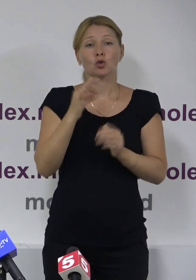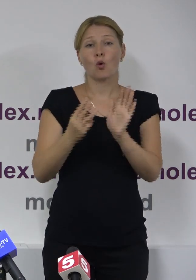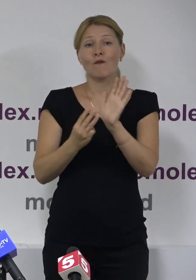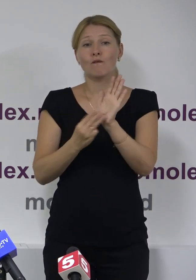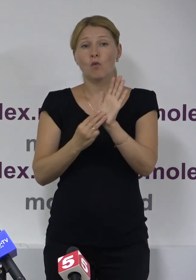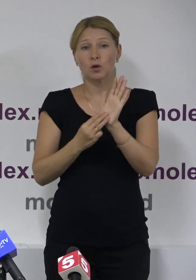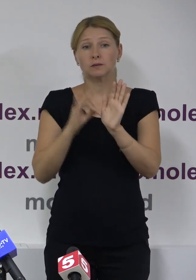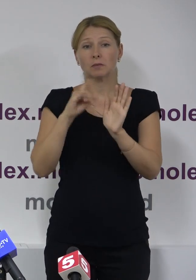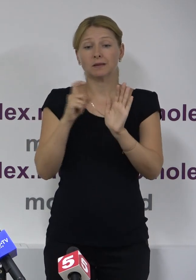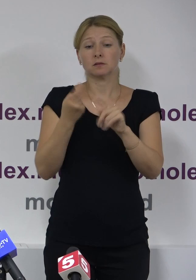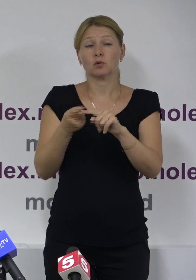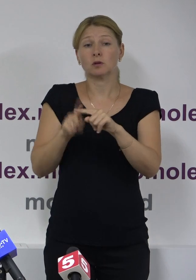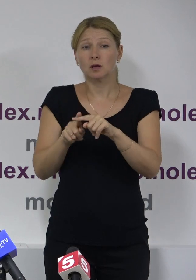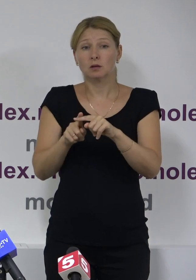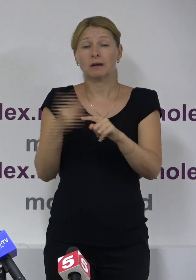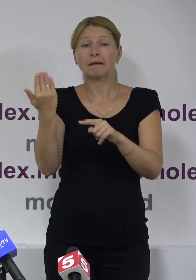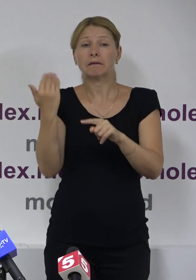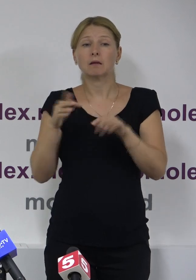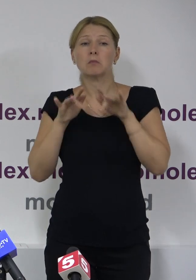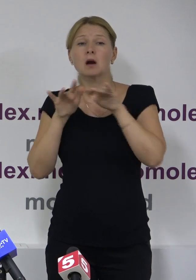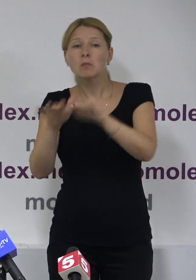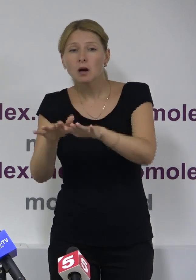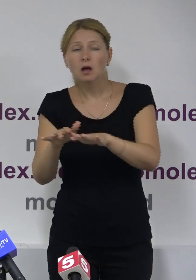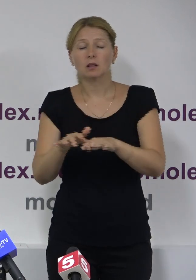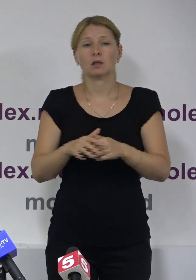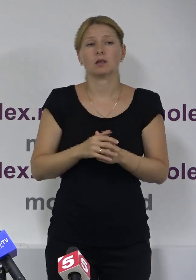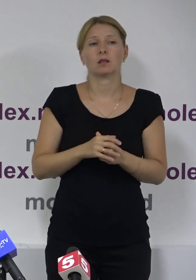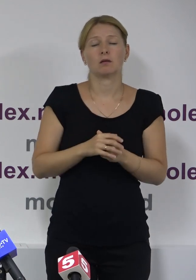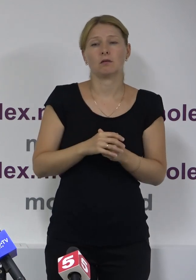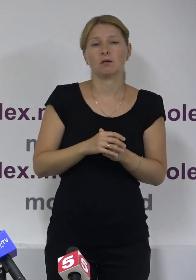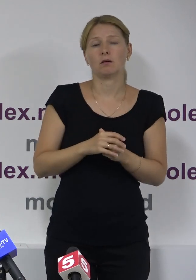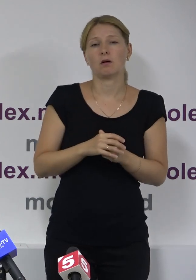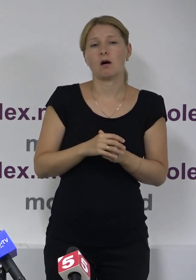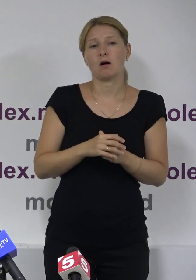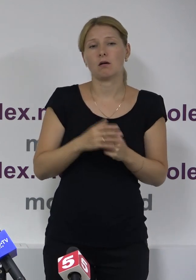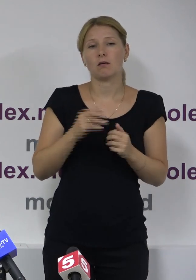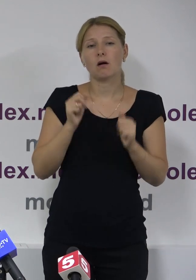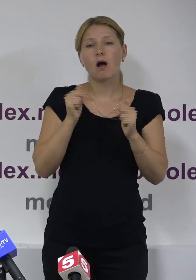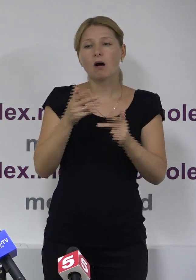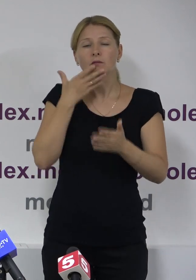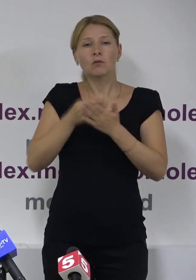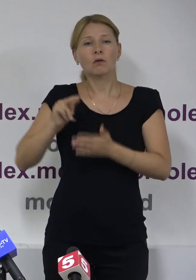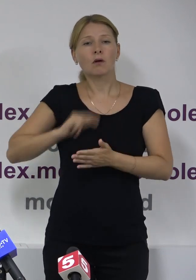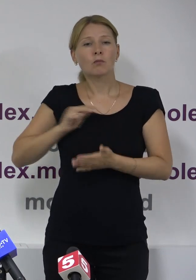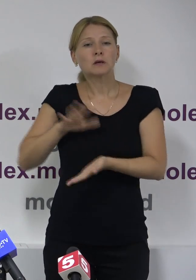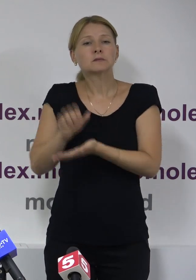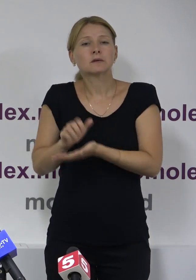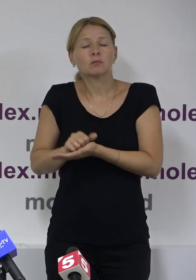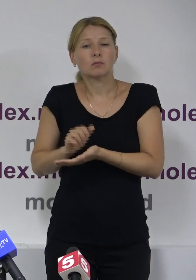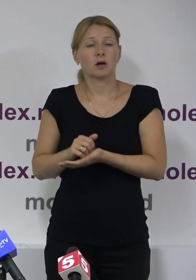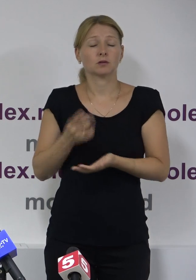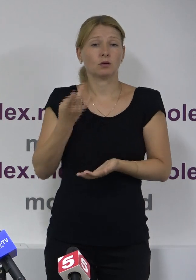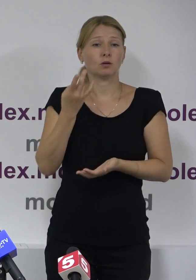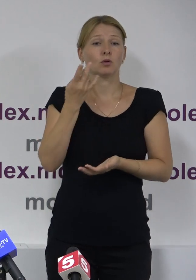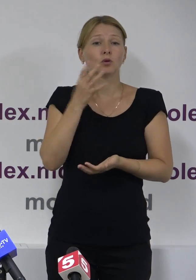noi am constatat și activități, cum le numim noi, cu tentă electorală în această perioadă, pentru că, de fapt, a fost